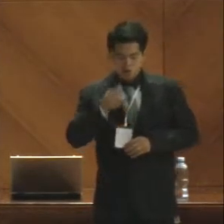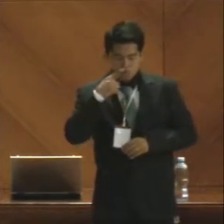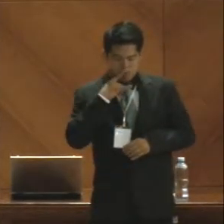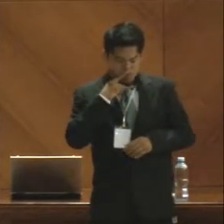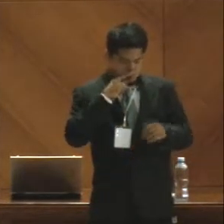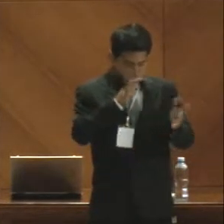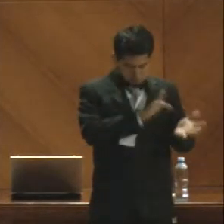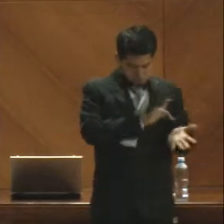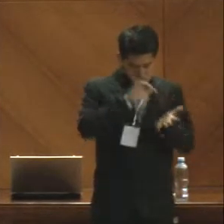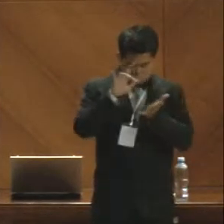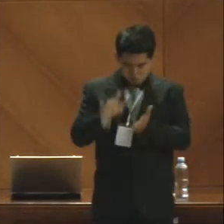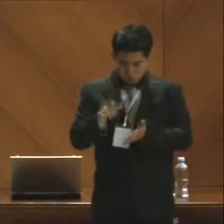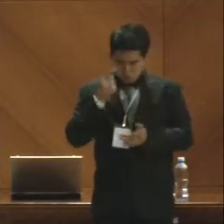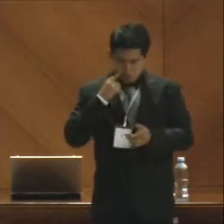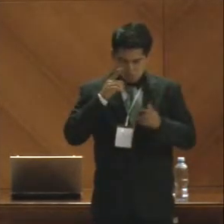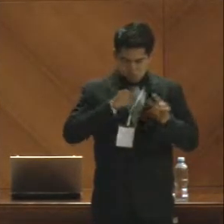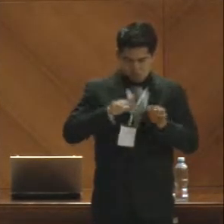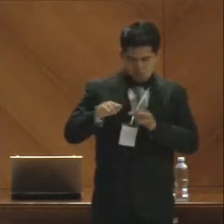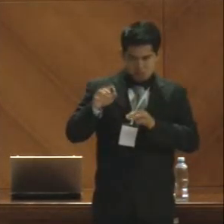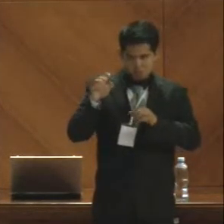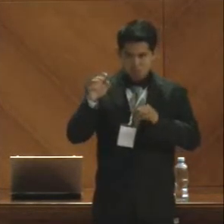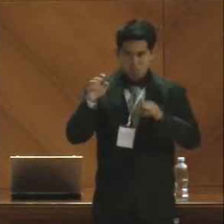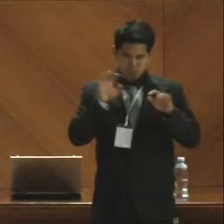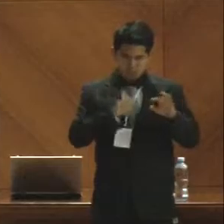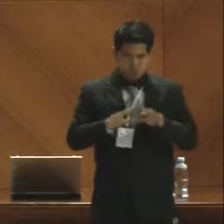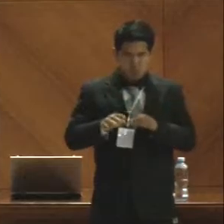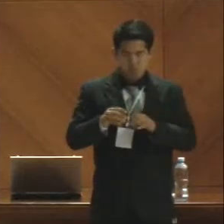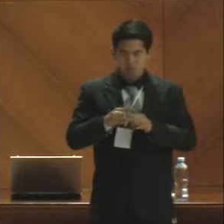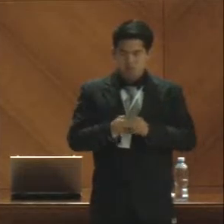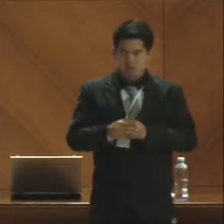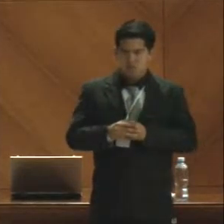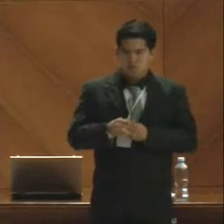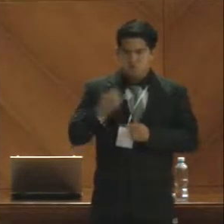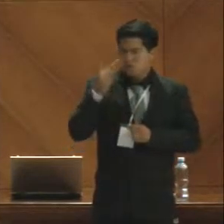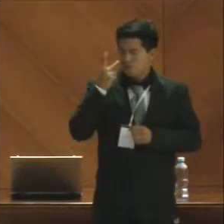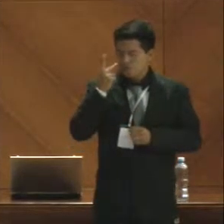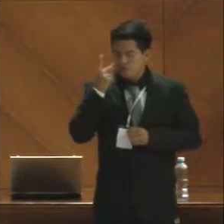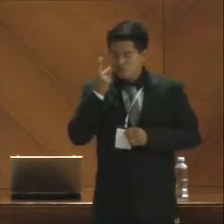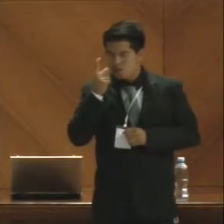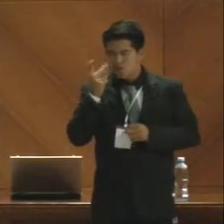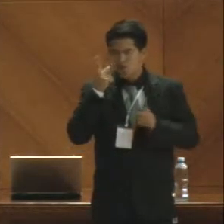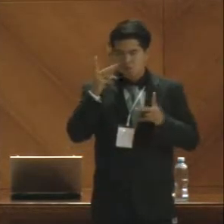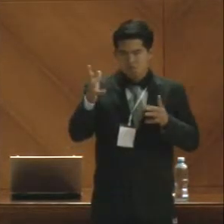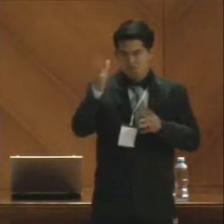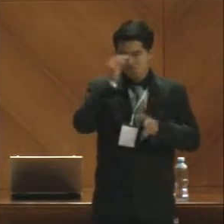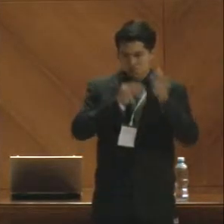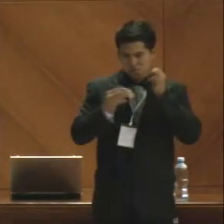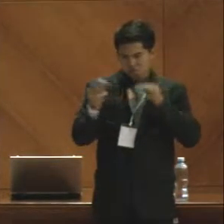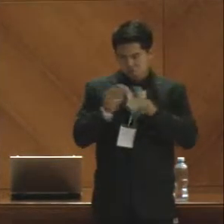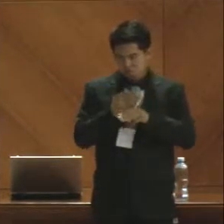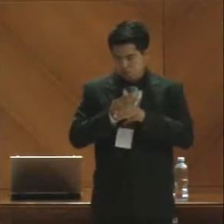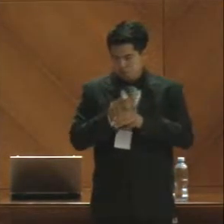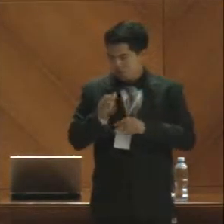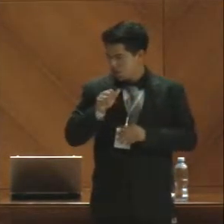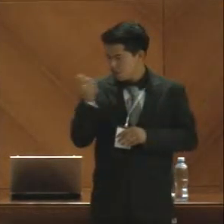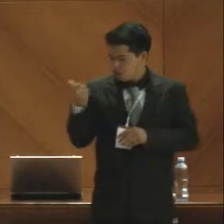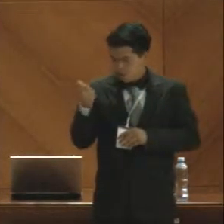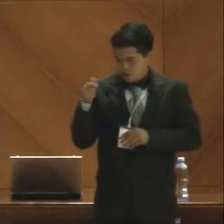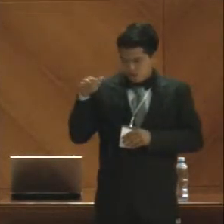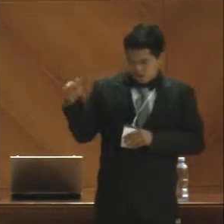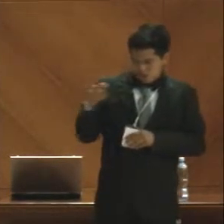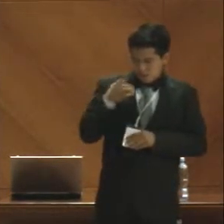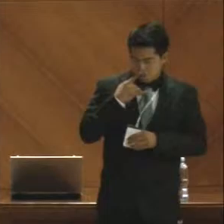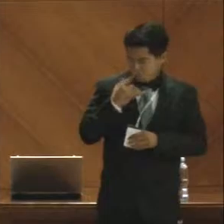y este software es propietario y lo quiere compartir con el amigo? probablemente va a estar infringiendo la